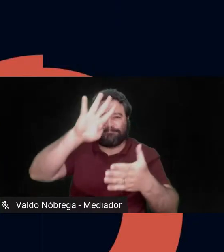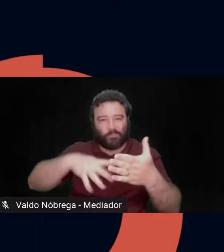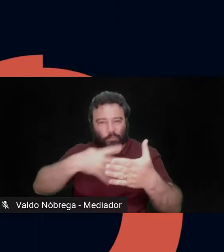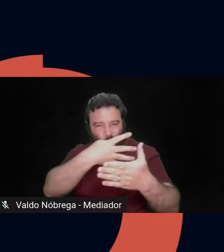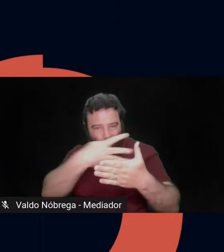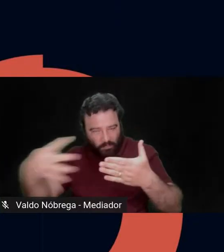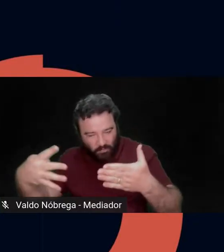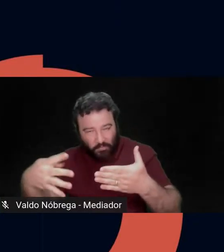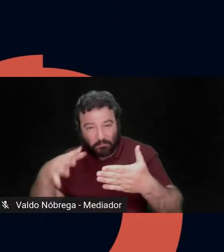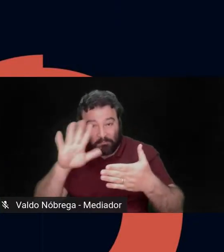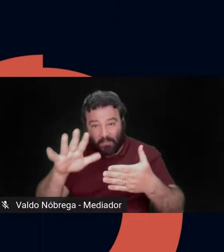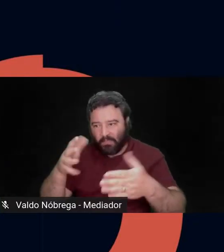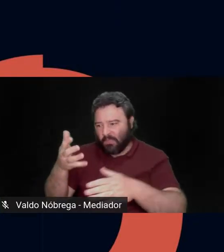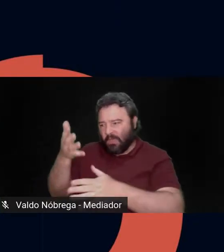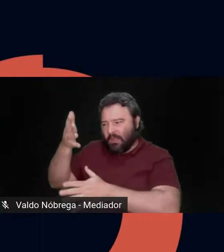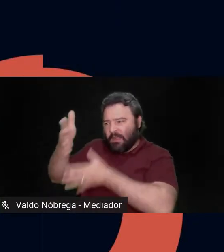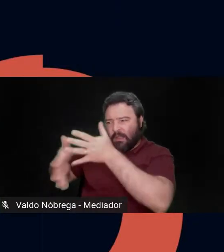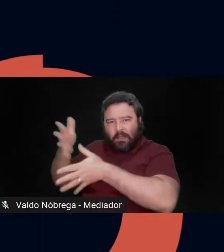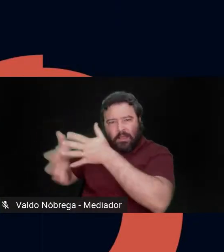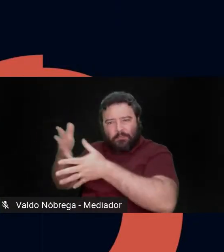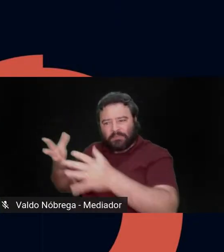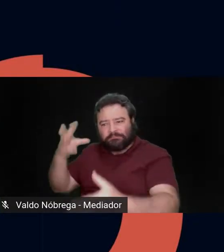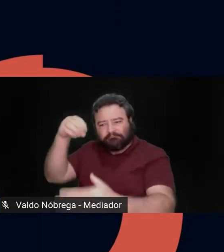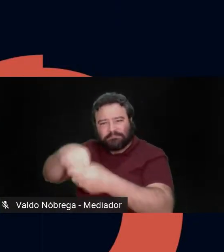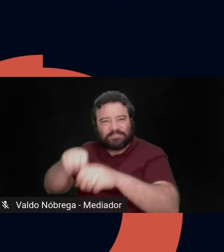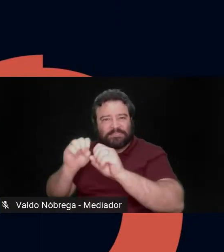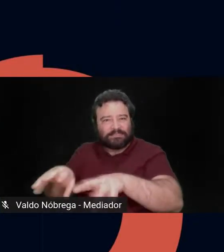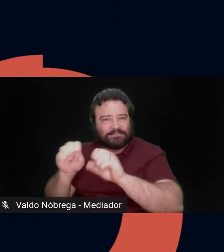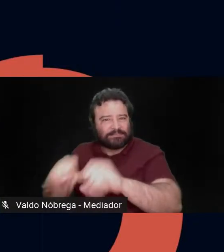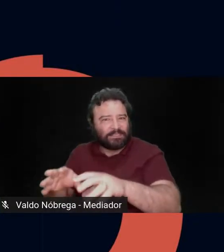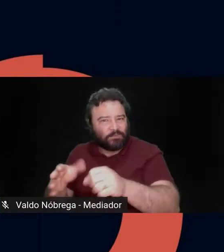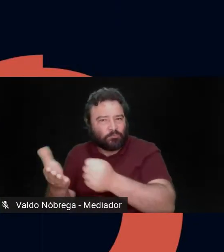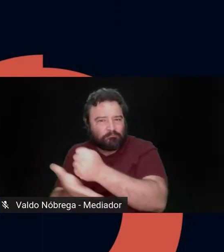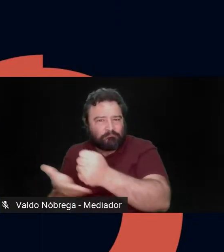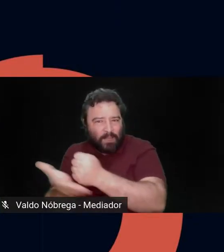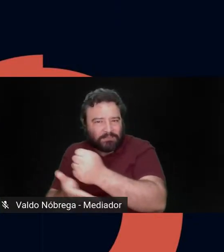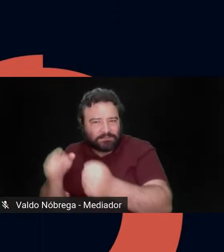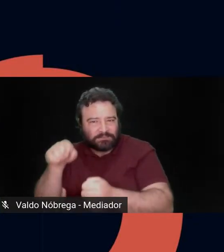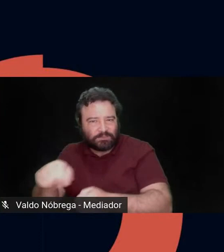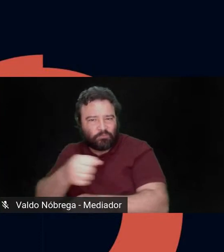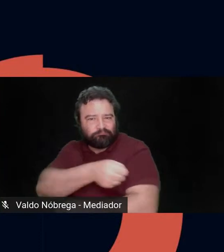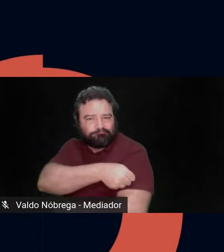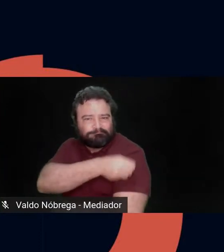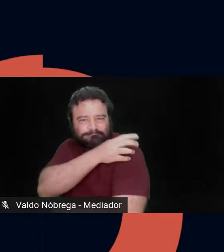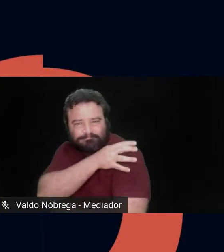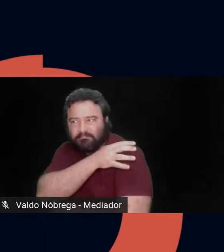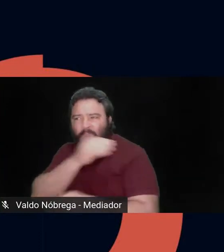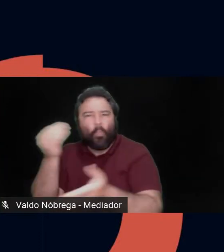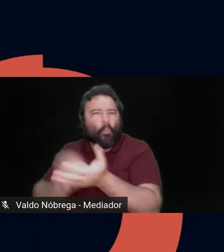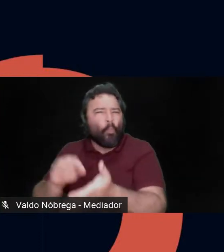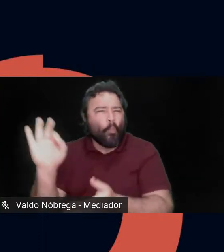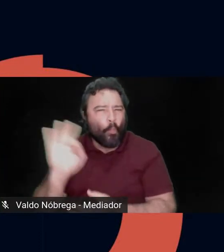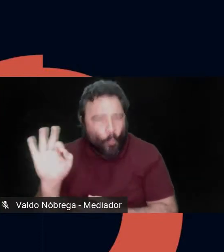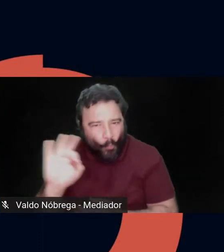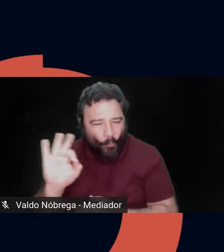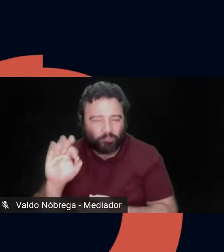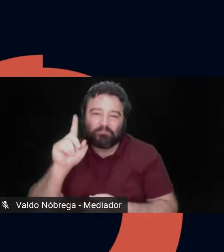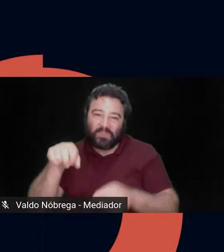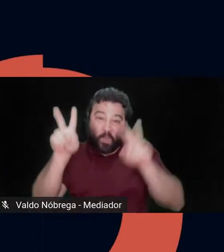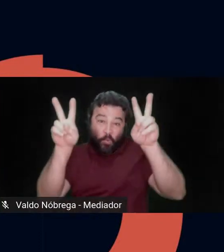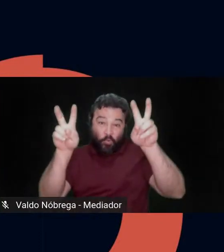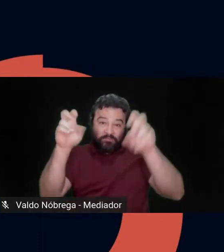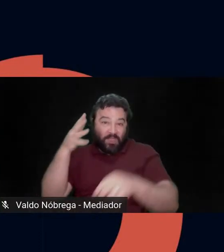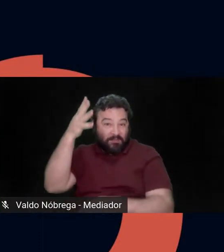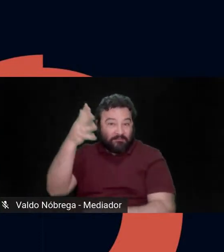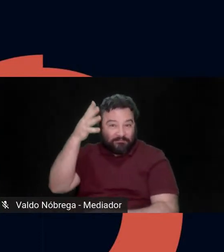base nacional curricular. Então, como a língua de sinais ela está inserida no BNCC para